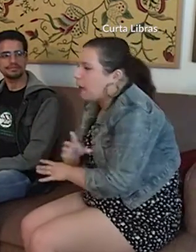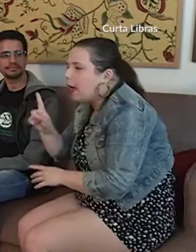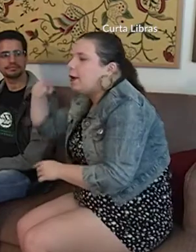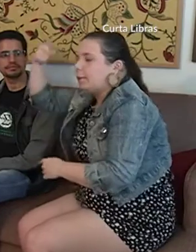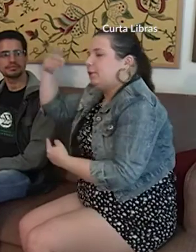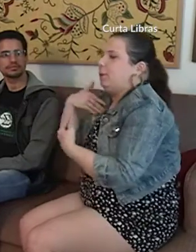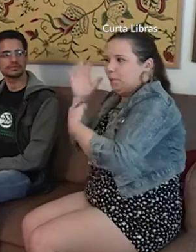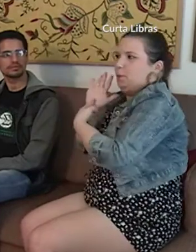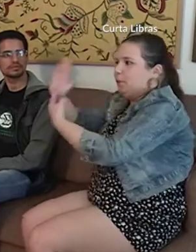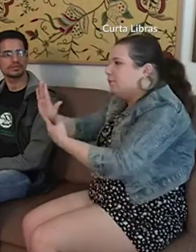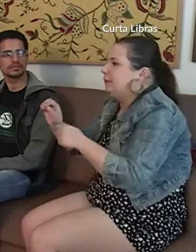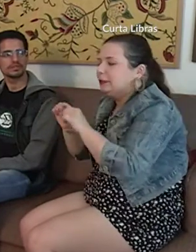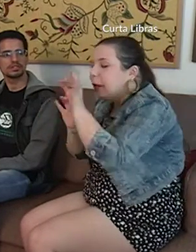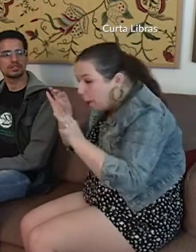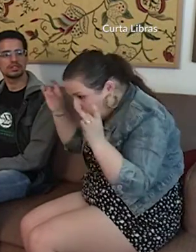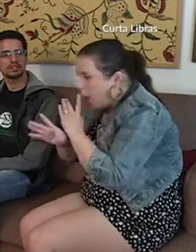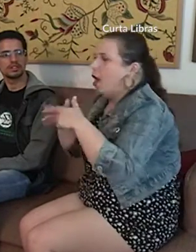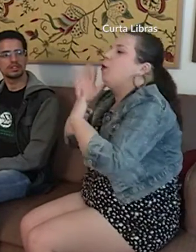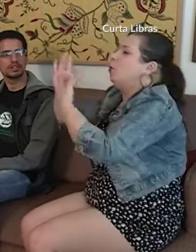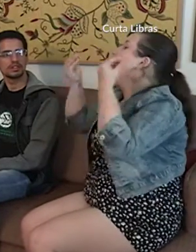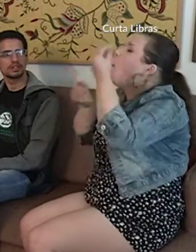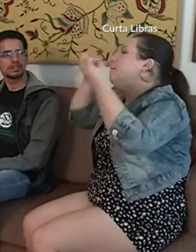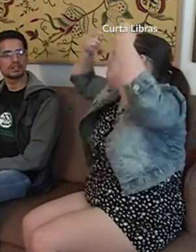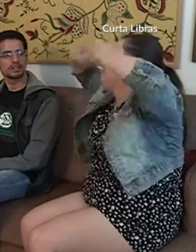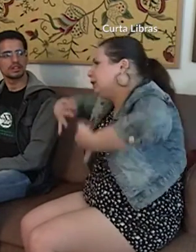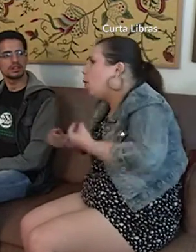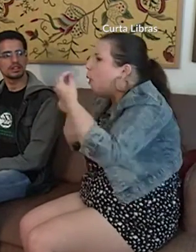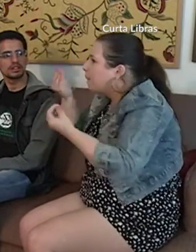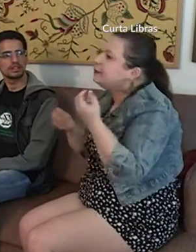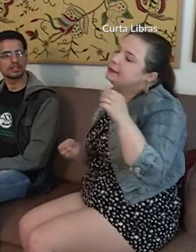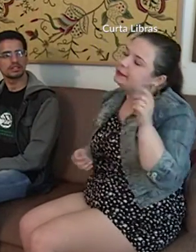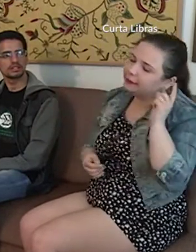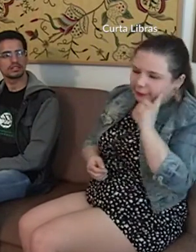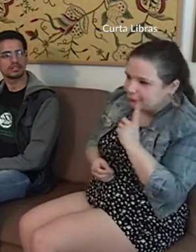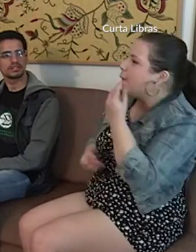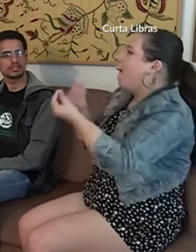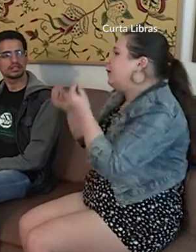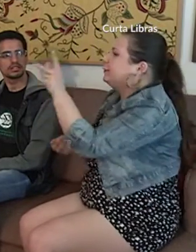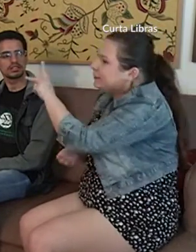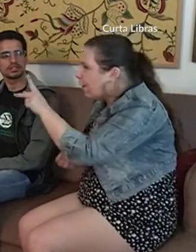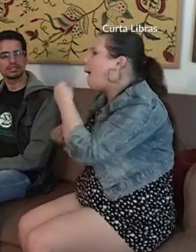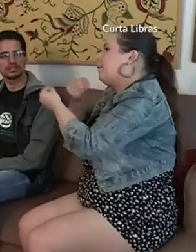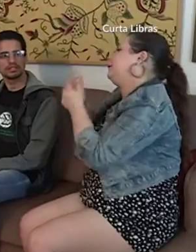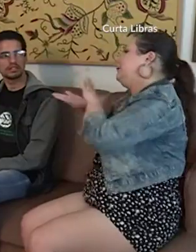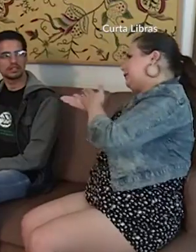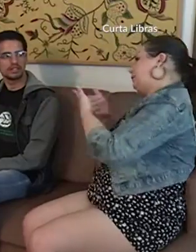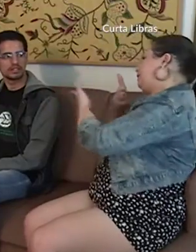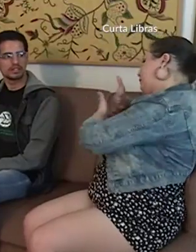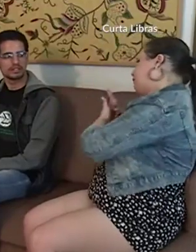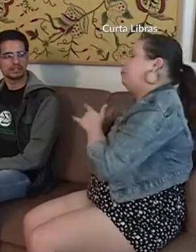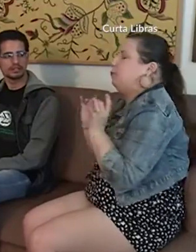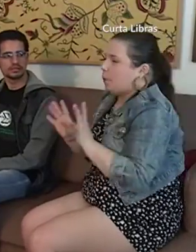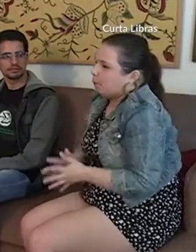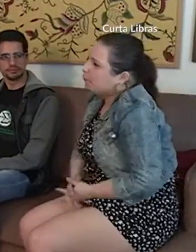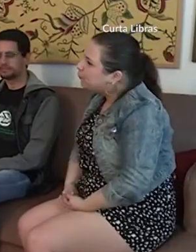e os professores. E aí, quando eu terminar, eu pretendo compartilhar essa questão do papel do intérprete nesse contexto.